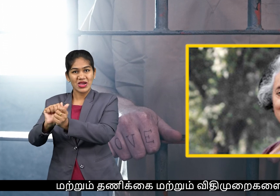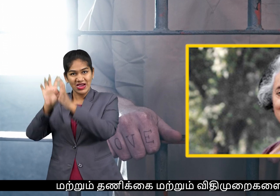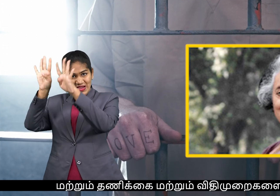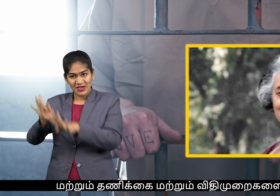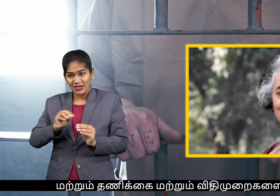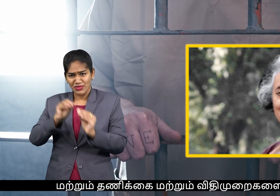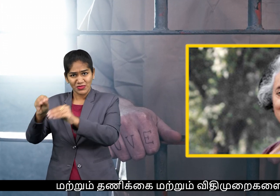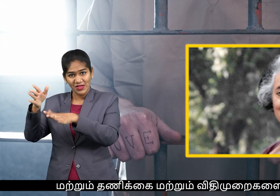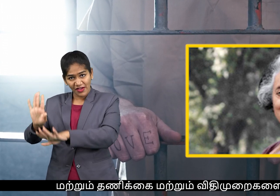நீக்கினார்.